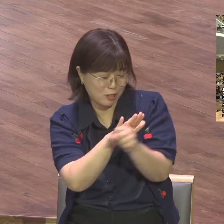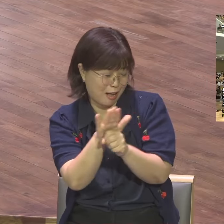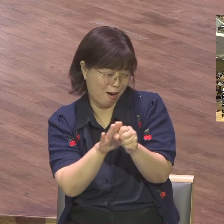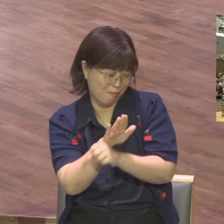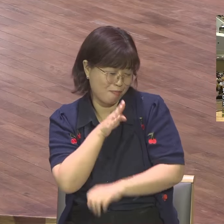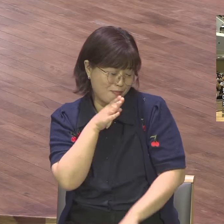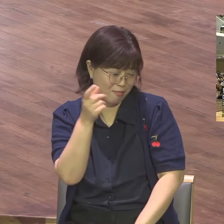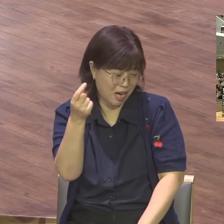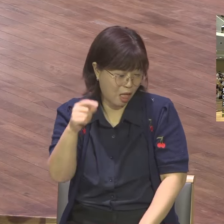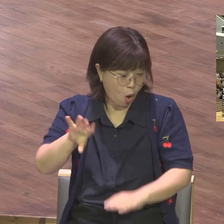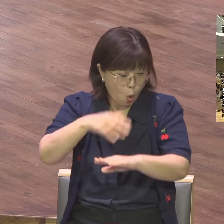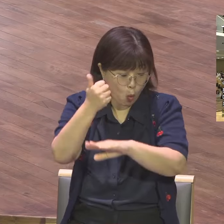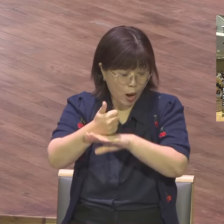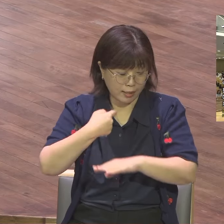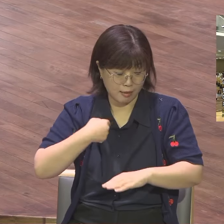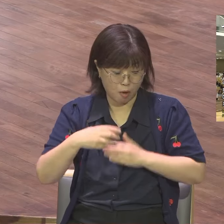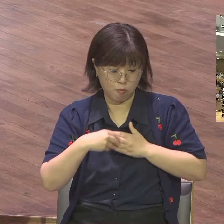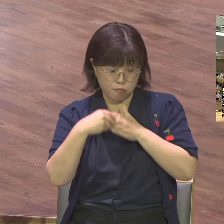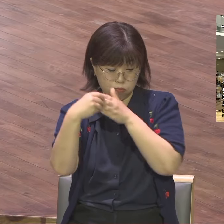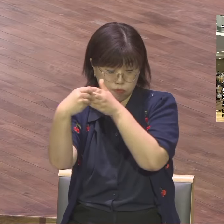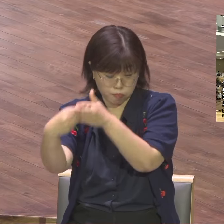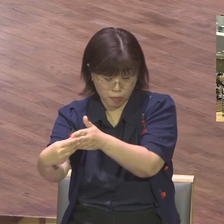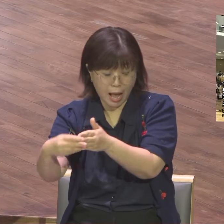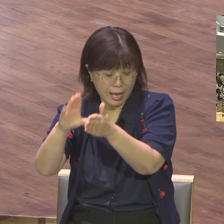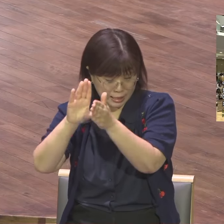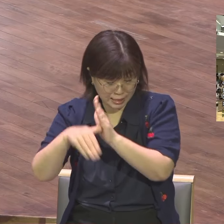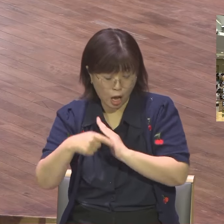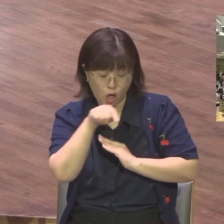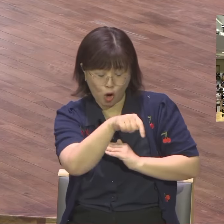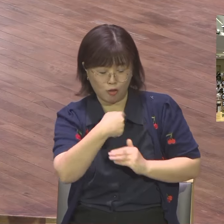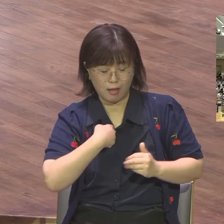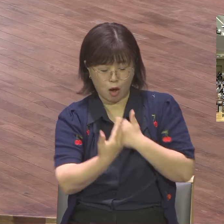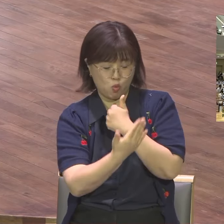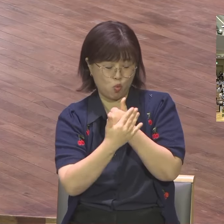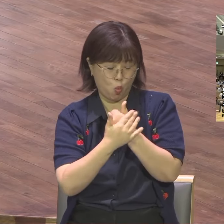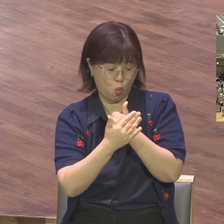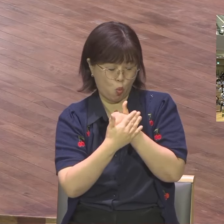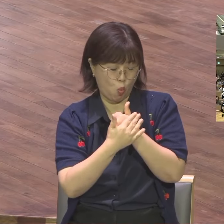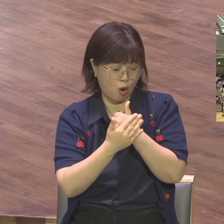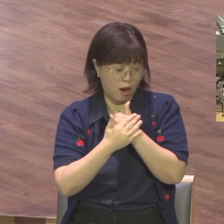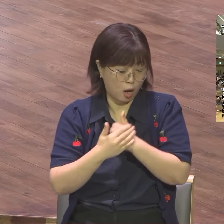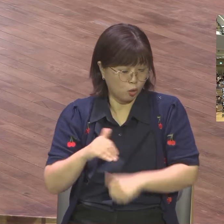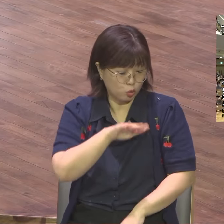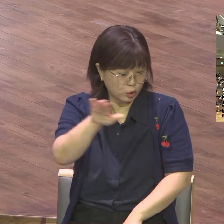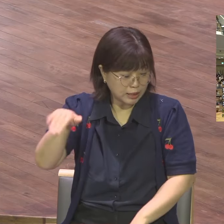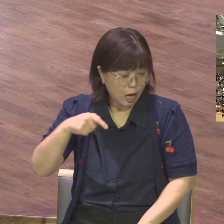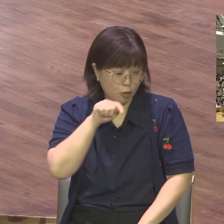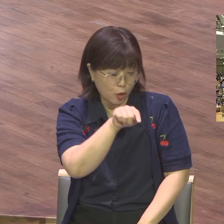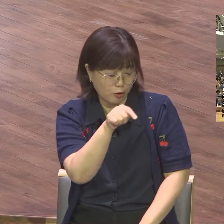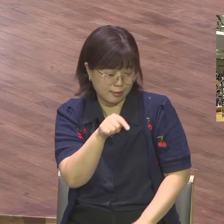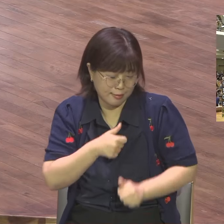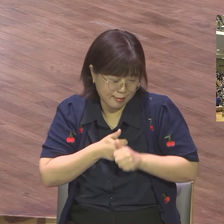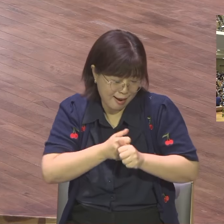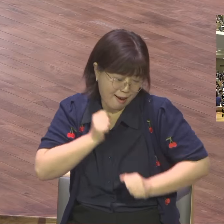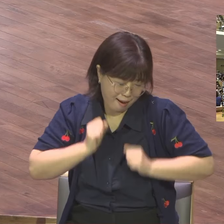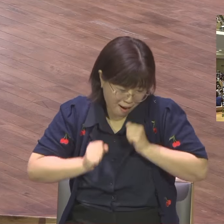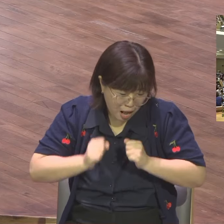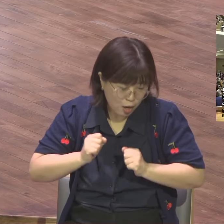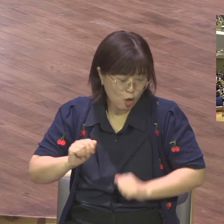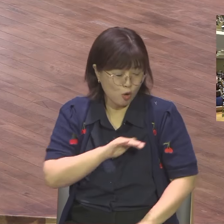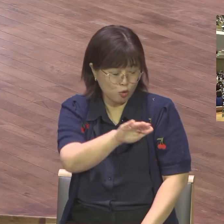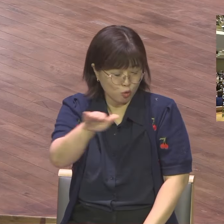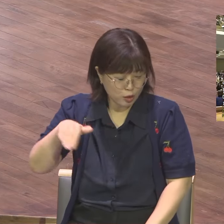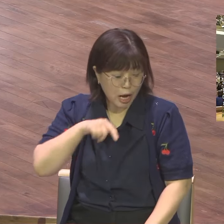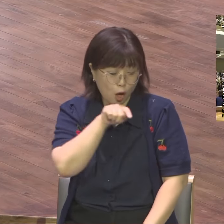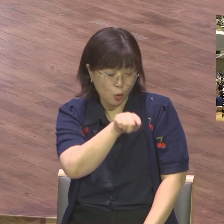사랑하는구나. 왕이 나를 그의 방으로 이끌어 들이시니 너는 나를 인도하라. 우리가 너를 따라